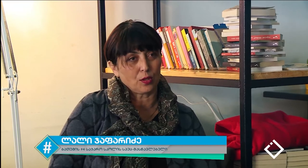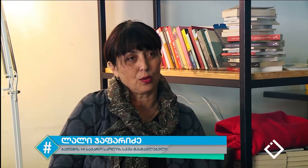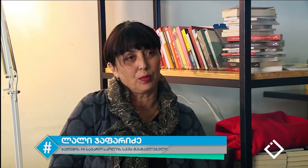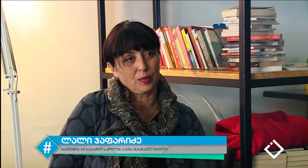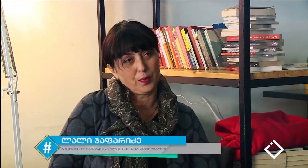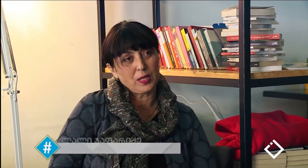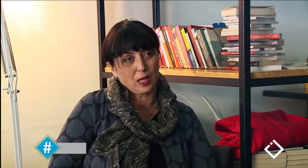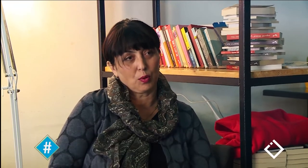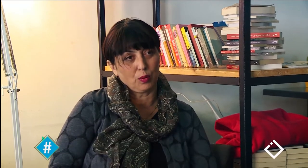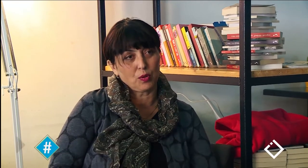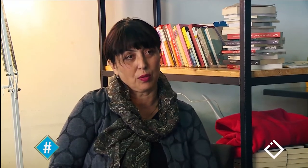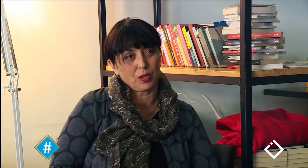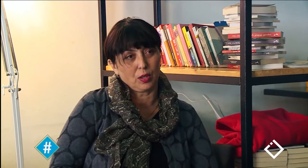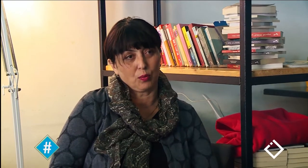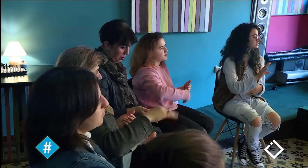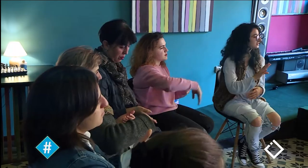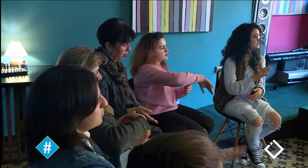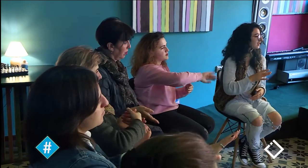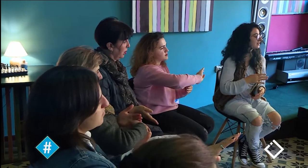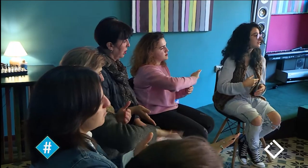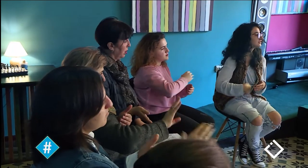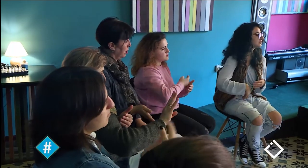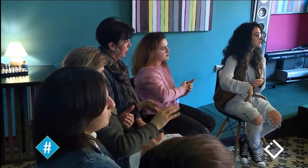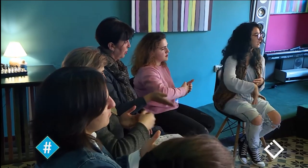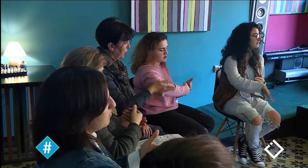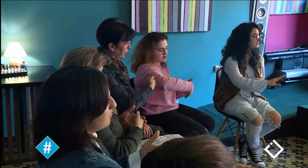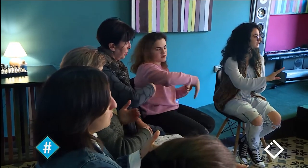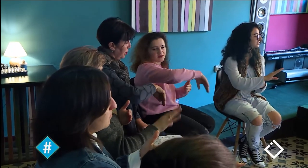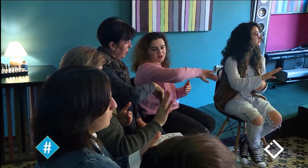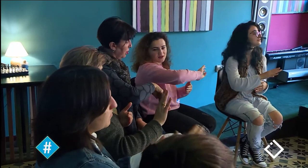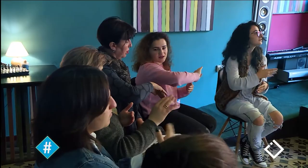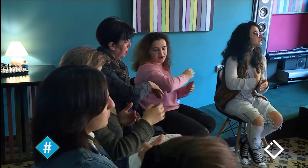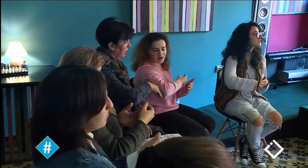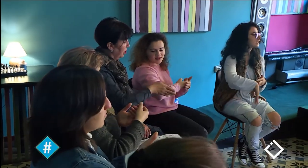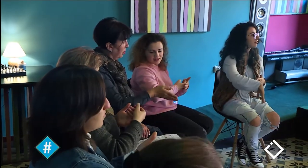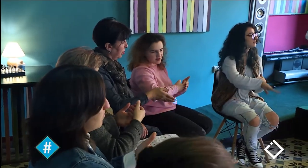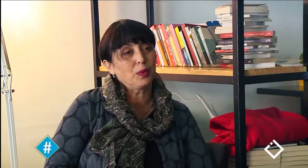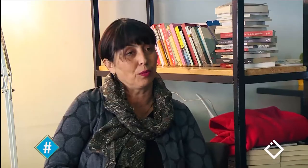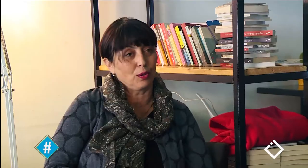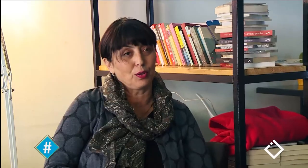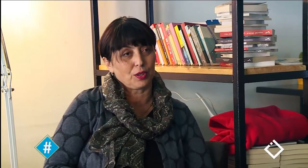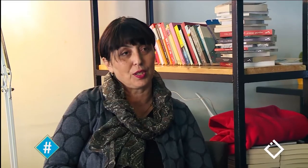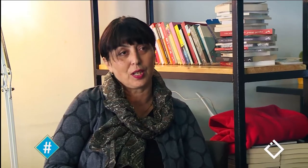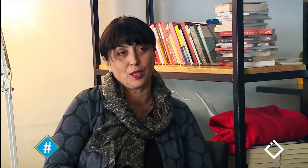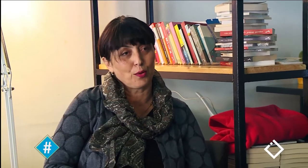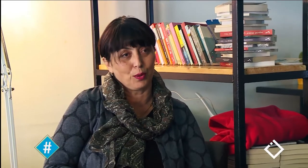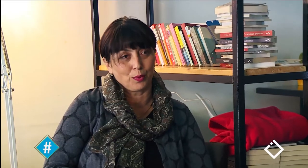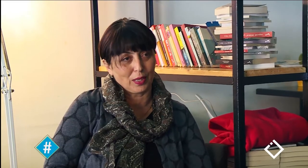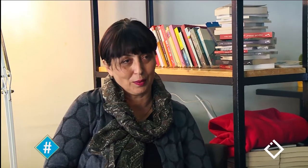რომ სმენის არ მქონე მოსწავლესთან რომ მქონდეს შეხება, შევძლებ თუ არა მასთან კომუნიკაციას. რამე თუ მე ვთვლი, რომ ისინიც არიან ჩვეულებრივი